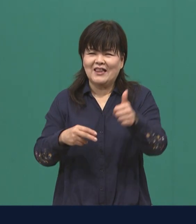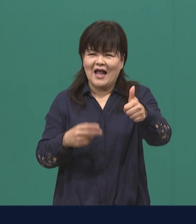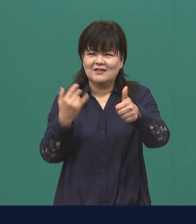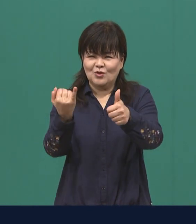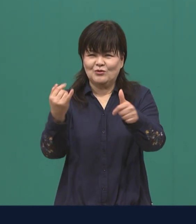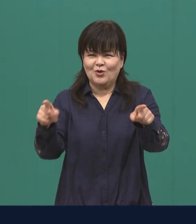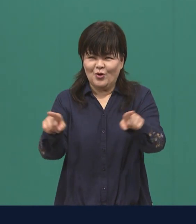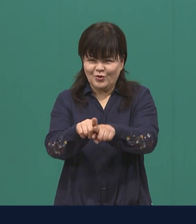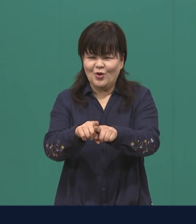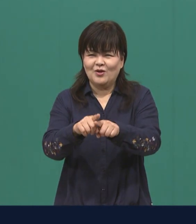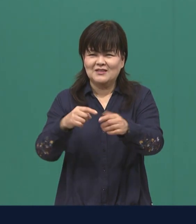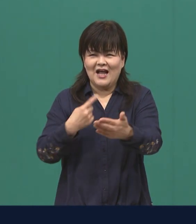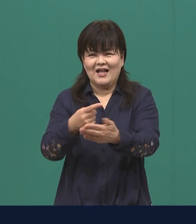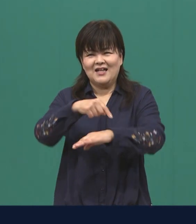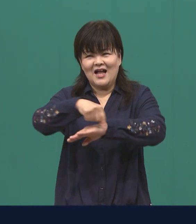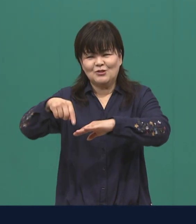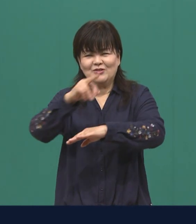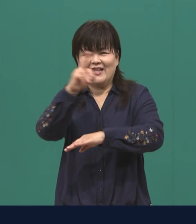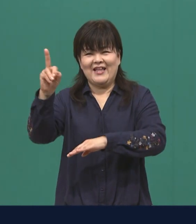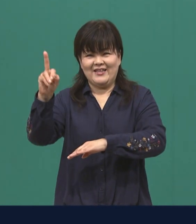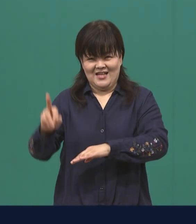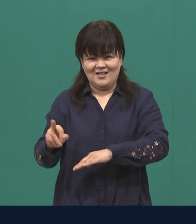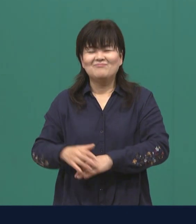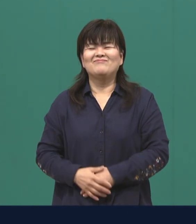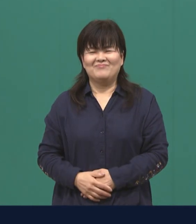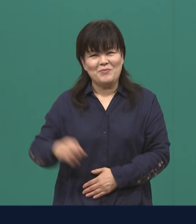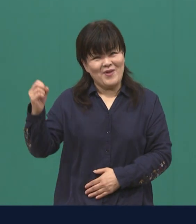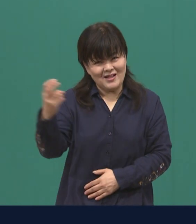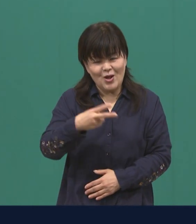賀県立男女共同参画センターです。